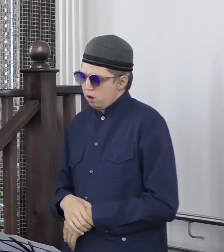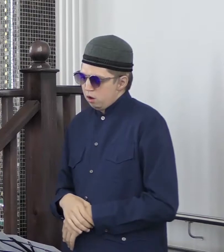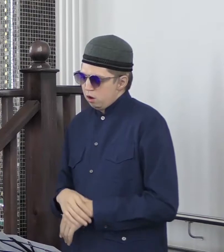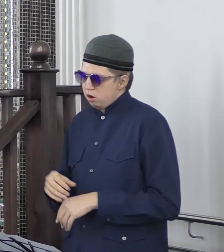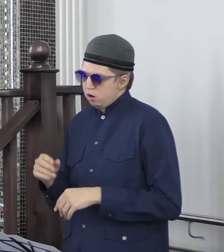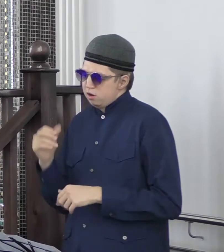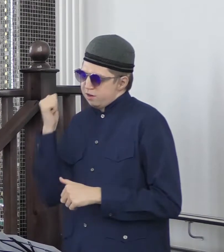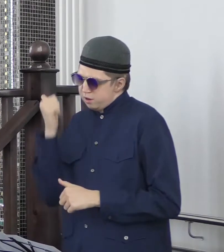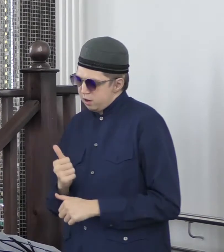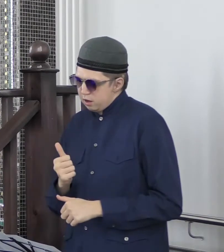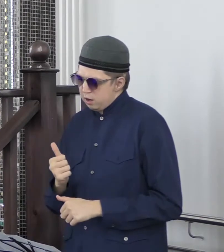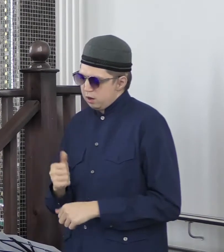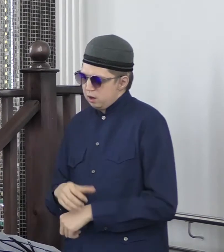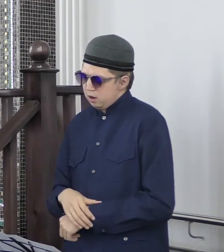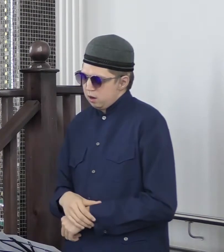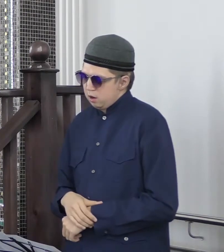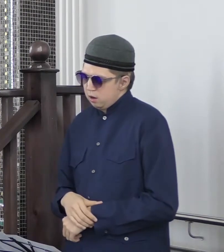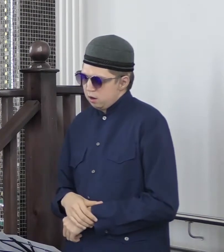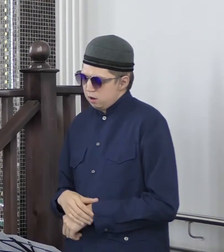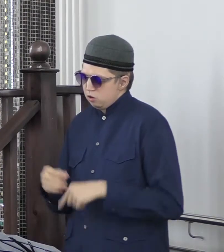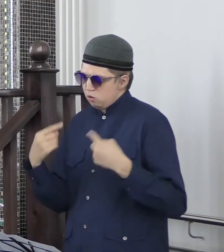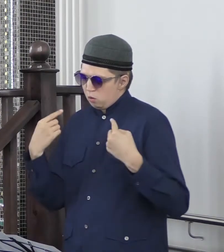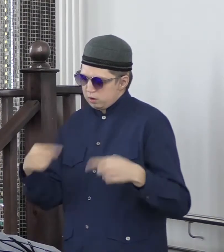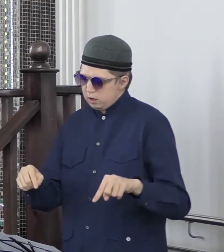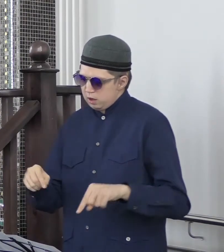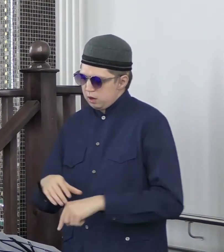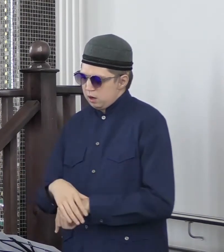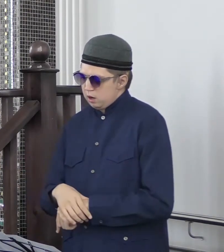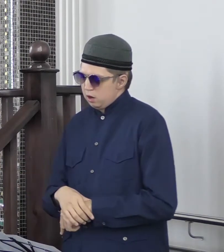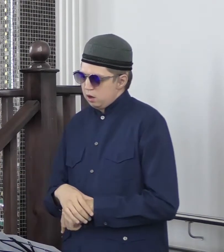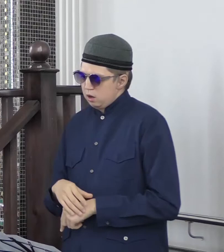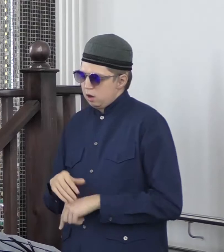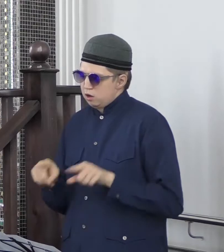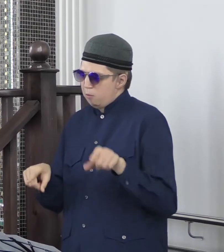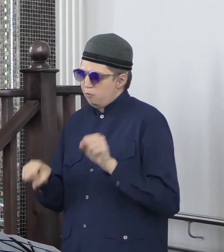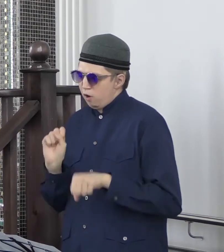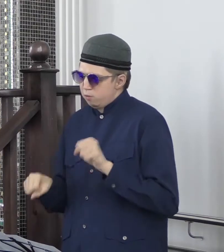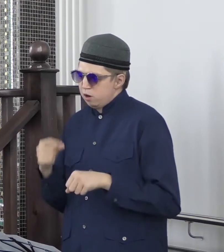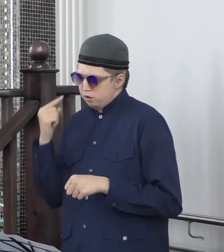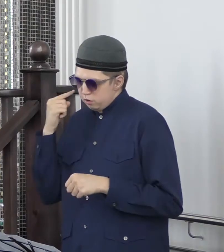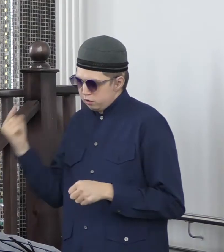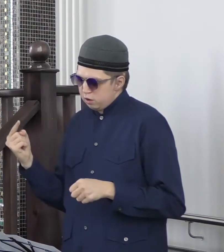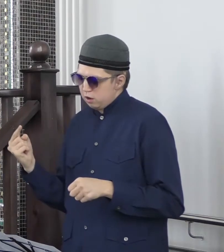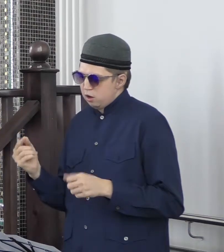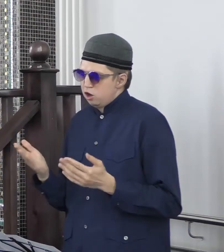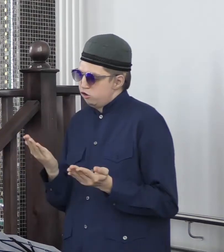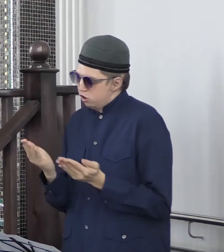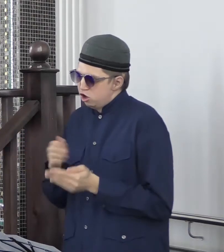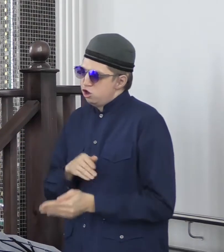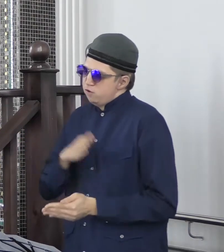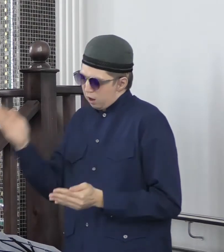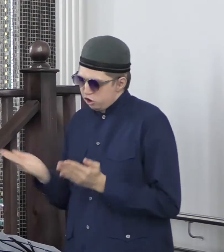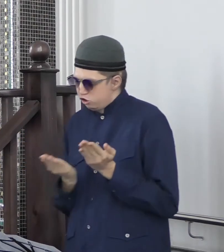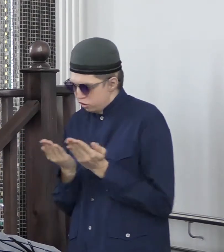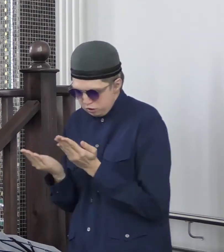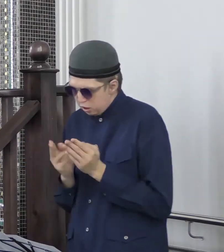неделю поступило и WhatsApp, и Telegram, и другие там возможности есть слышать, видеть, читать.